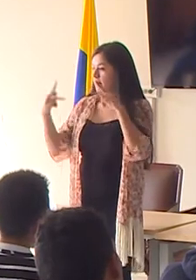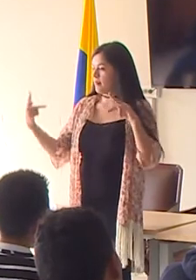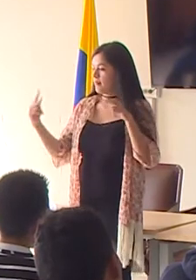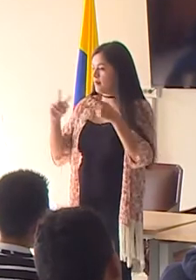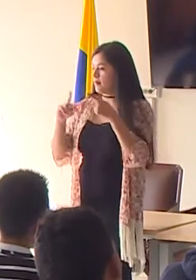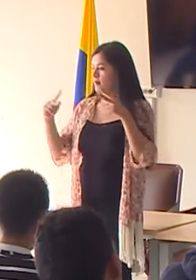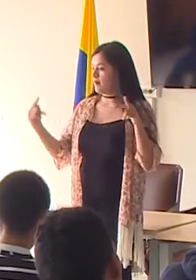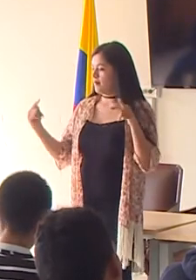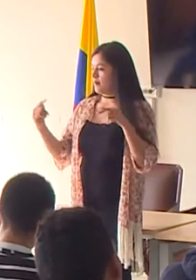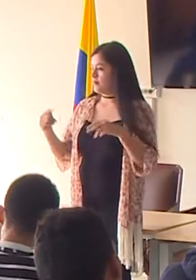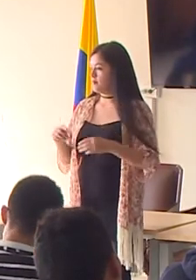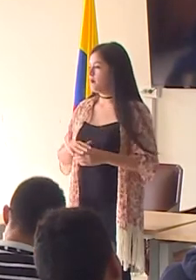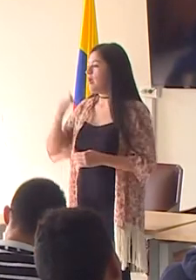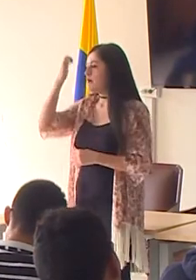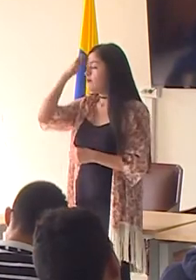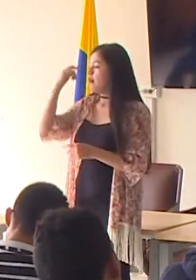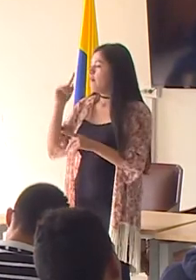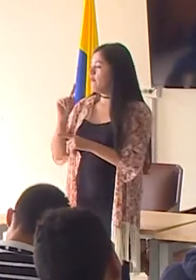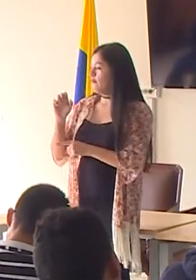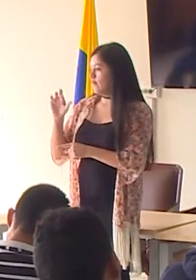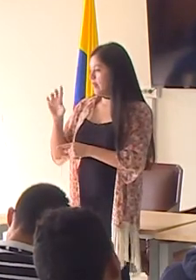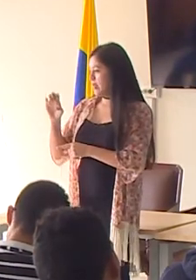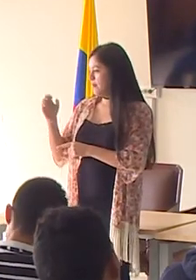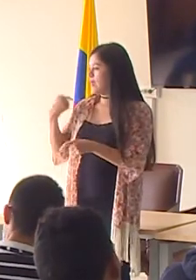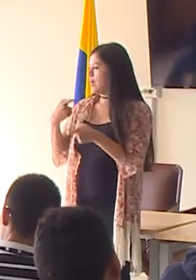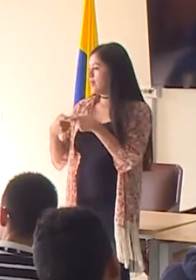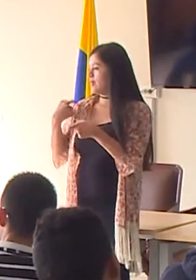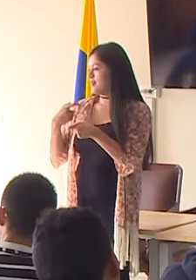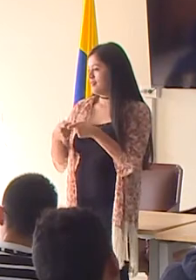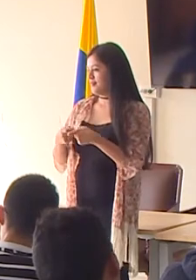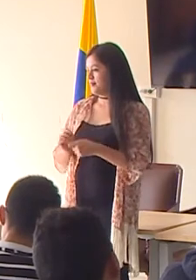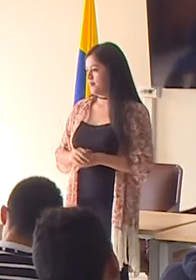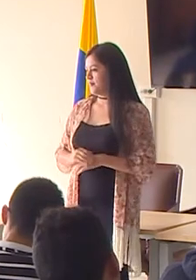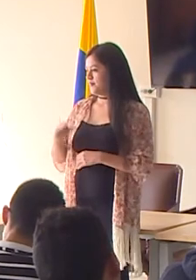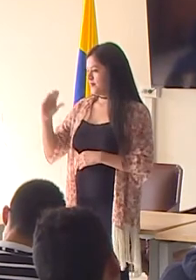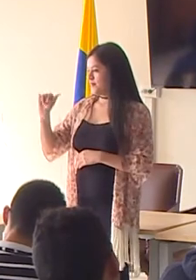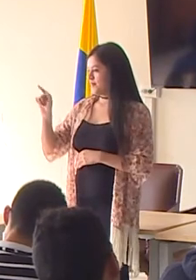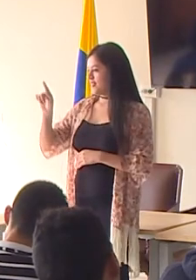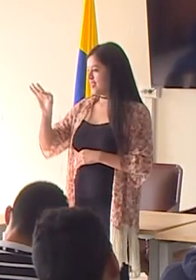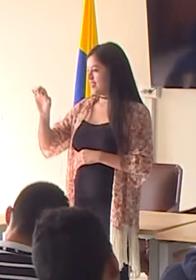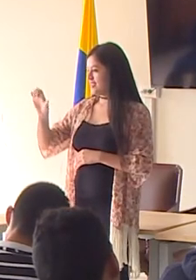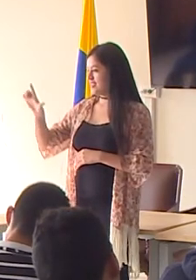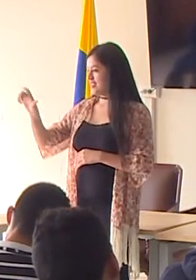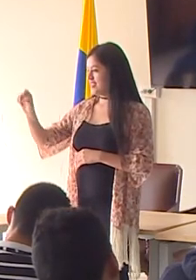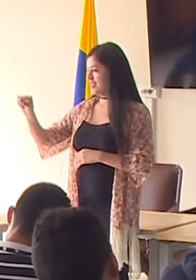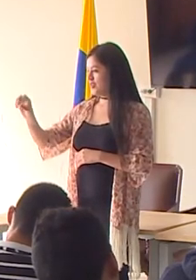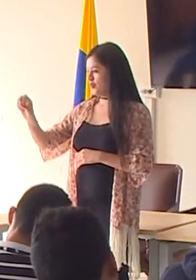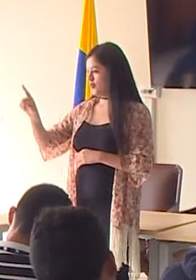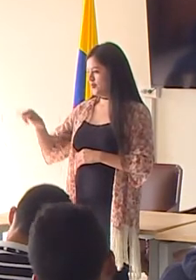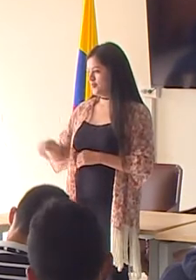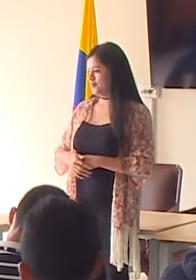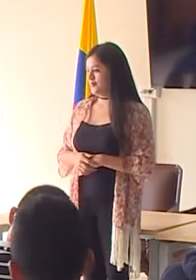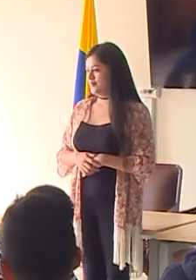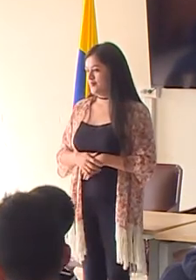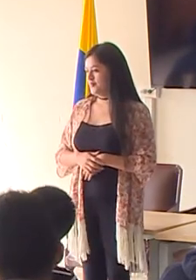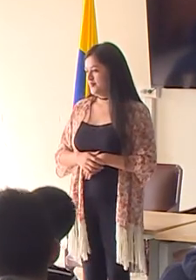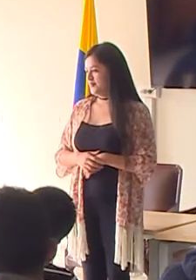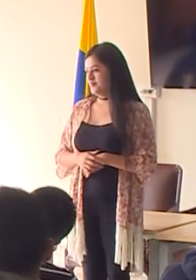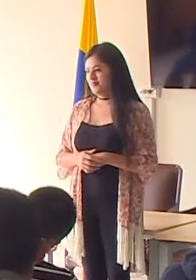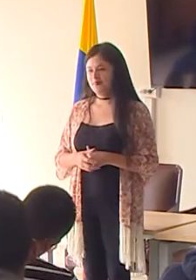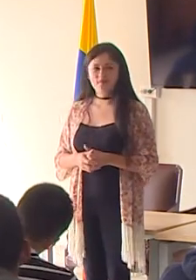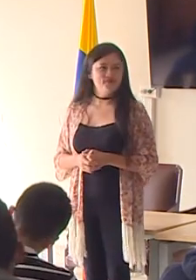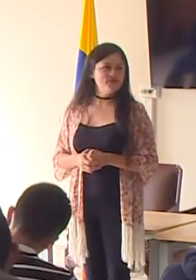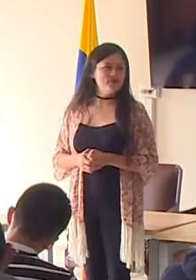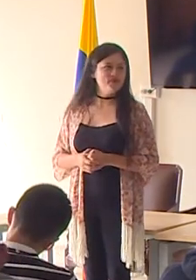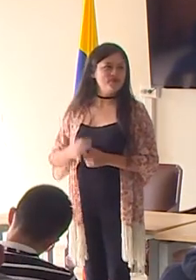una perspectiva más territorial que se viene haciendo desde los territorios y cuáles son sus apuestas así brevemente